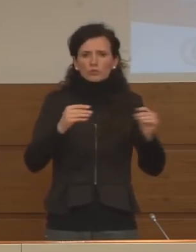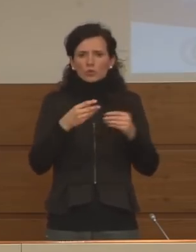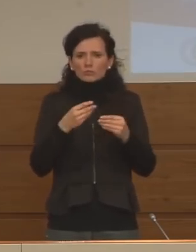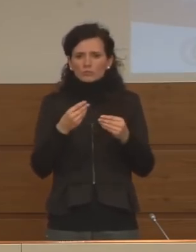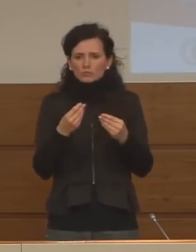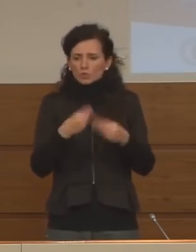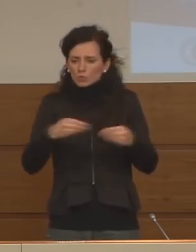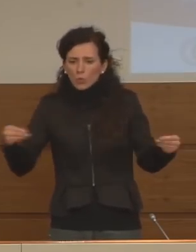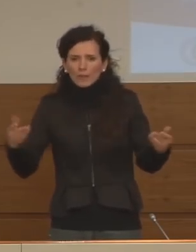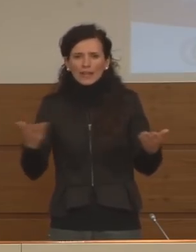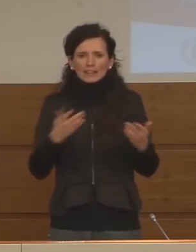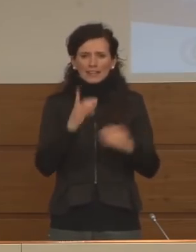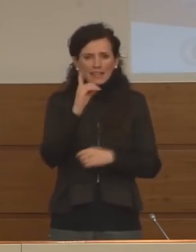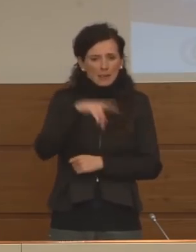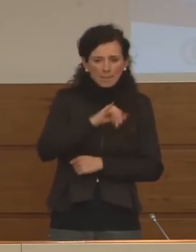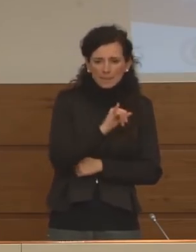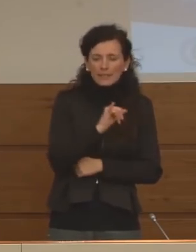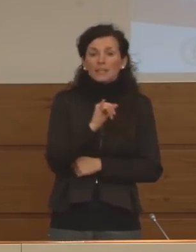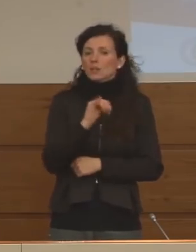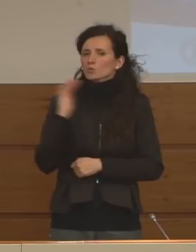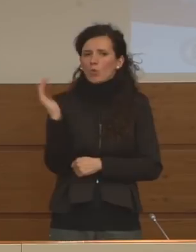questi dispositivi